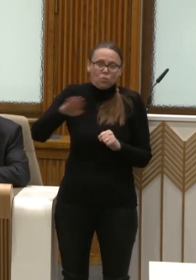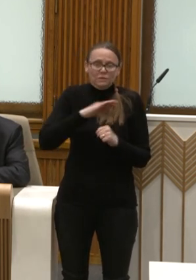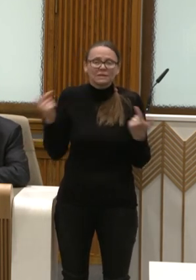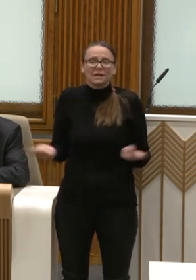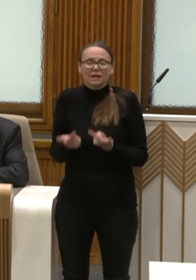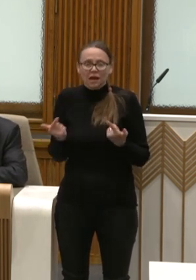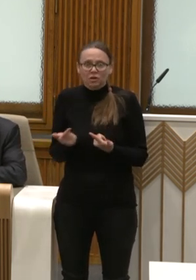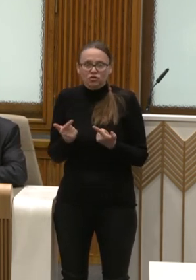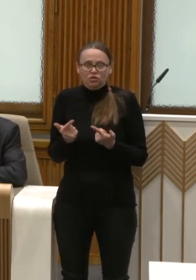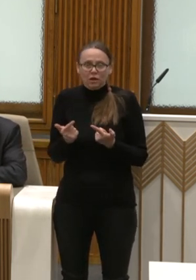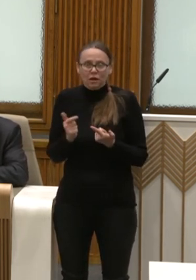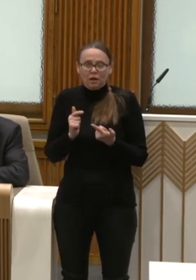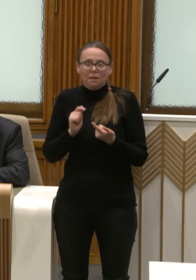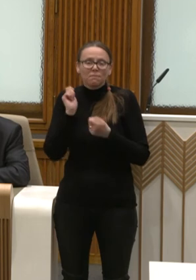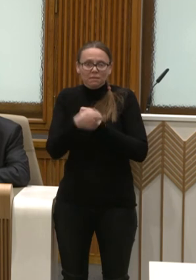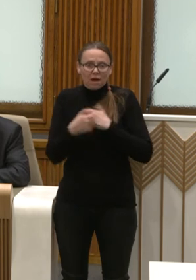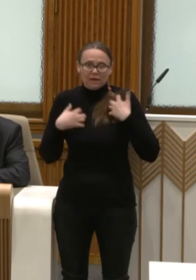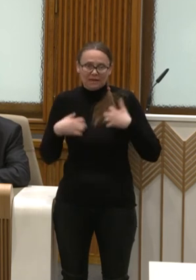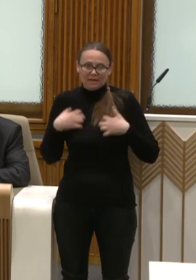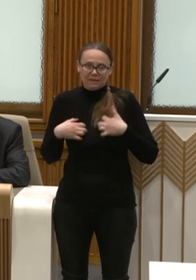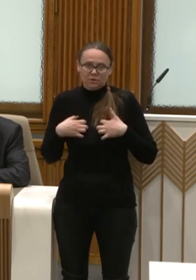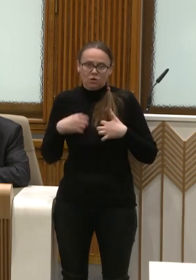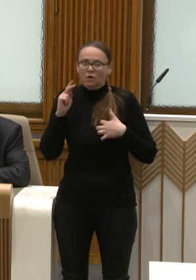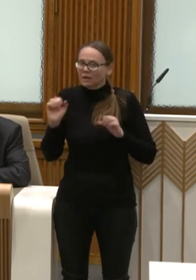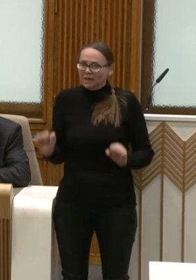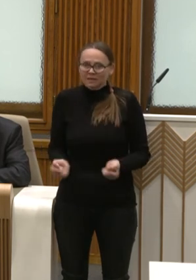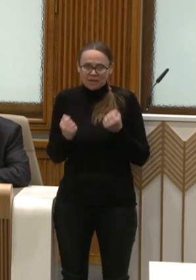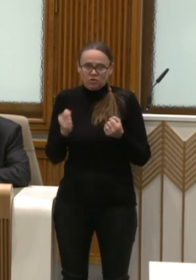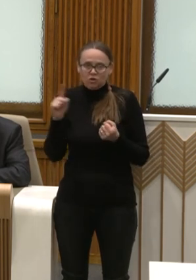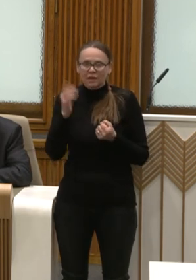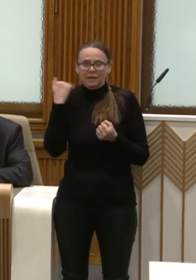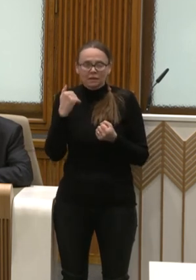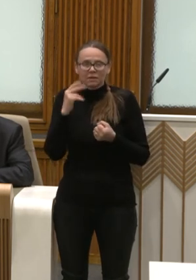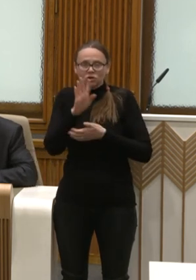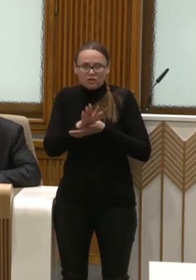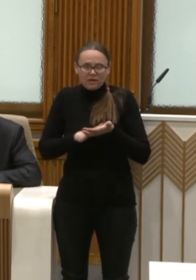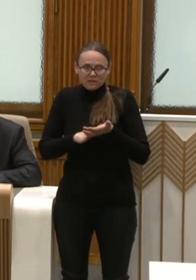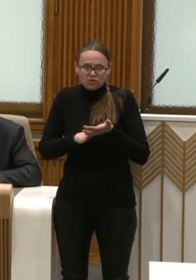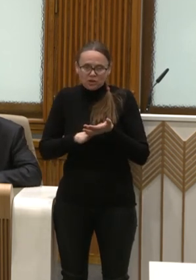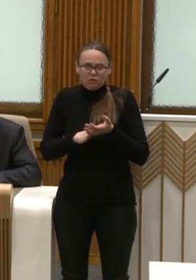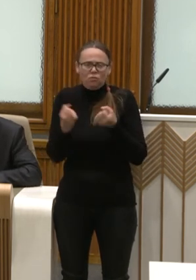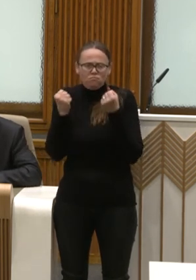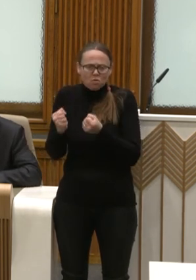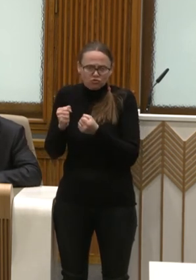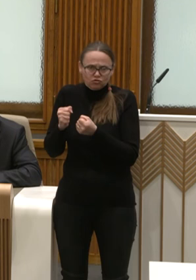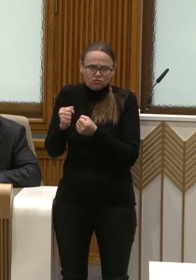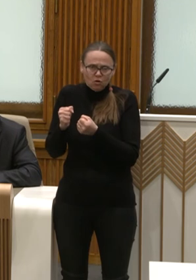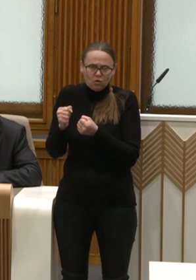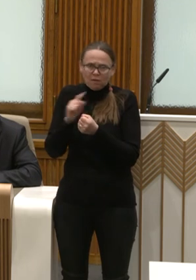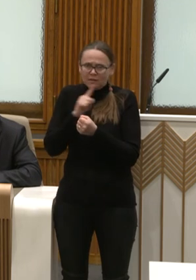lažje prebrodili tole krizo, ki je težka in je bila v štartu močno podcenjena.